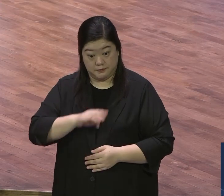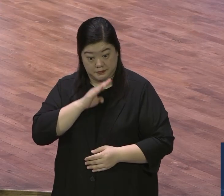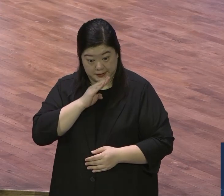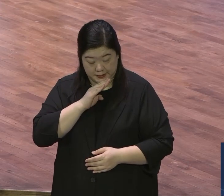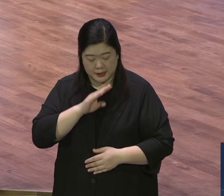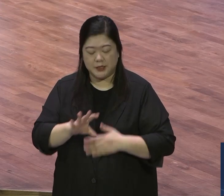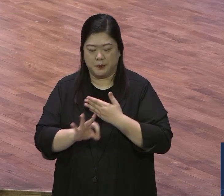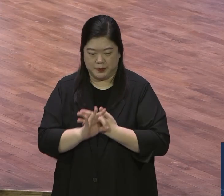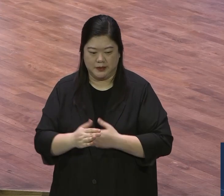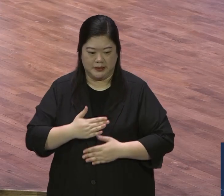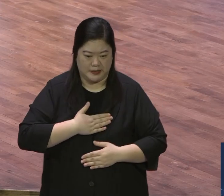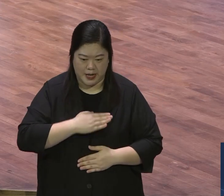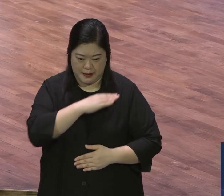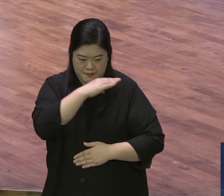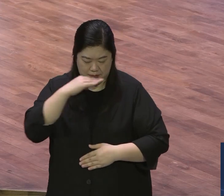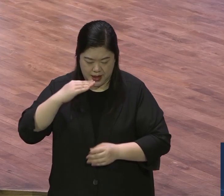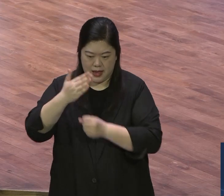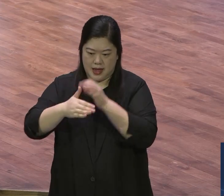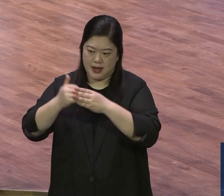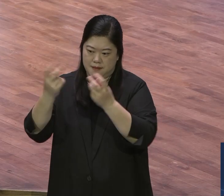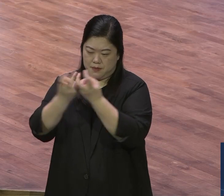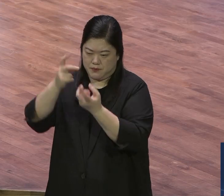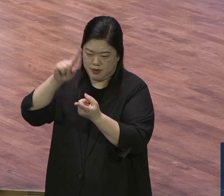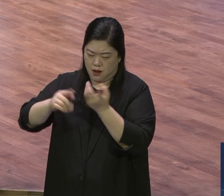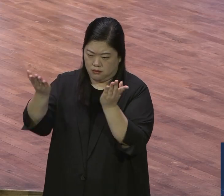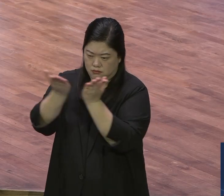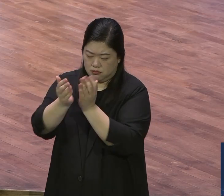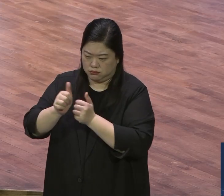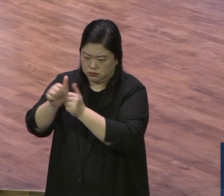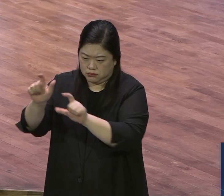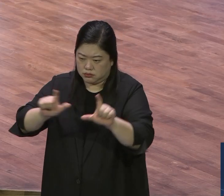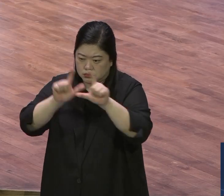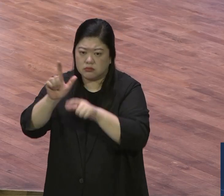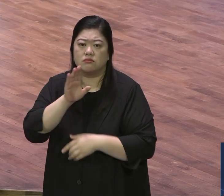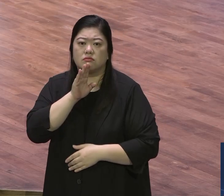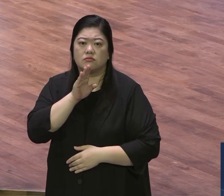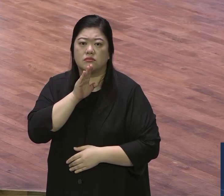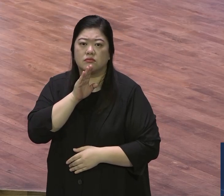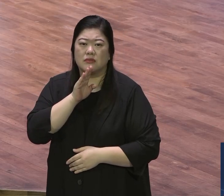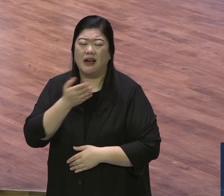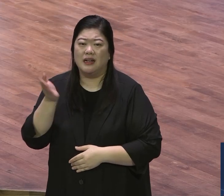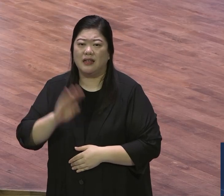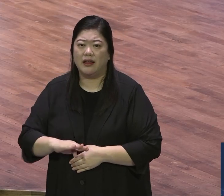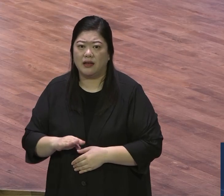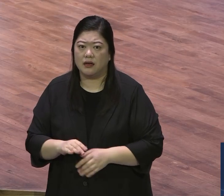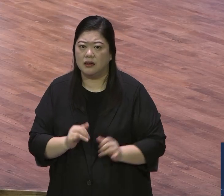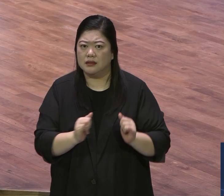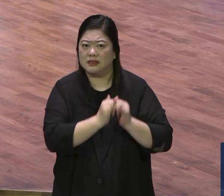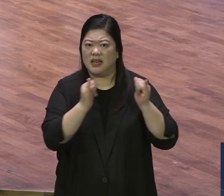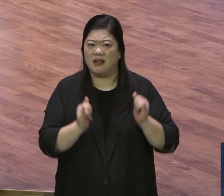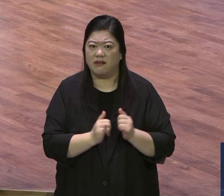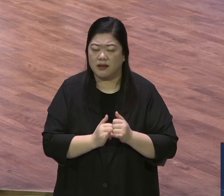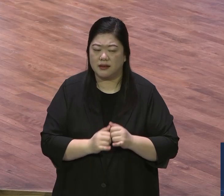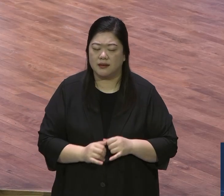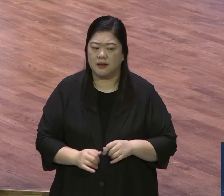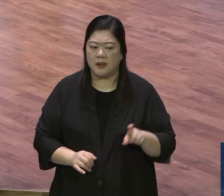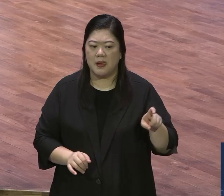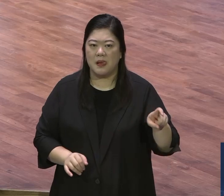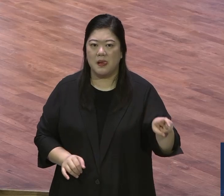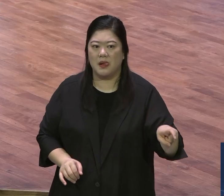거듭나서 이제 구원받은거 이 두세계에서 양다리 걸치고 양다리 왔다가